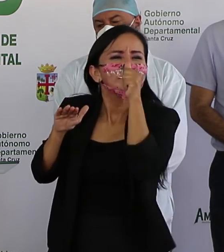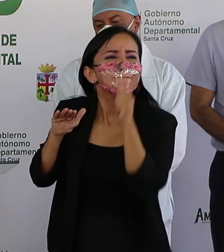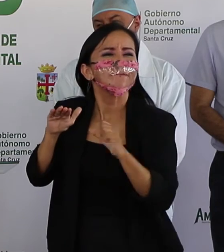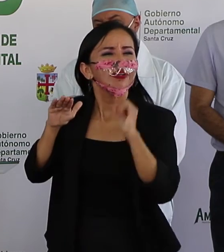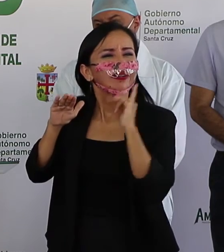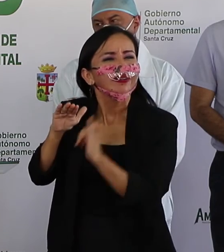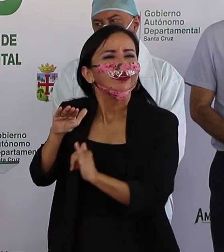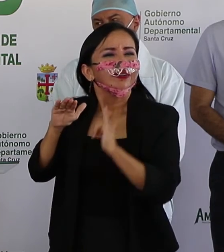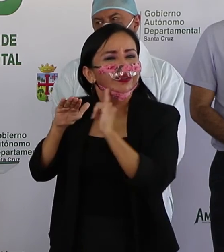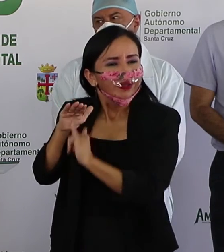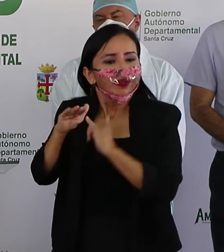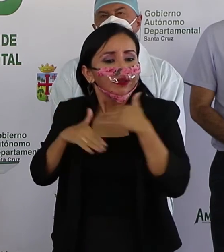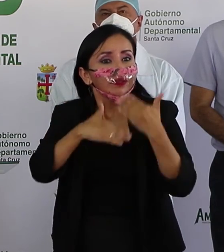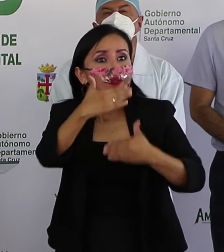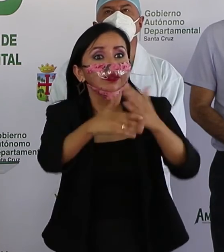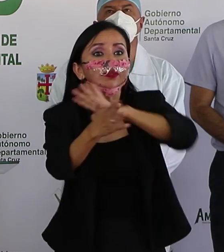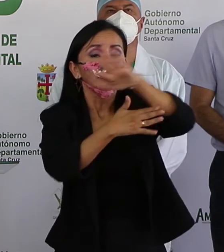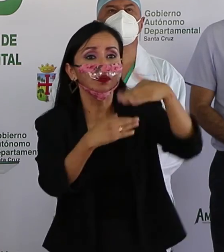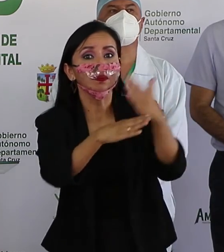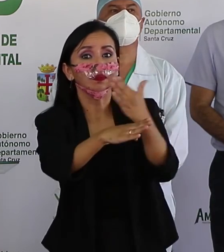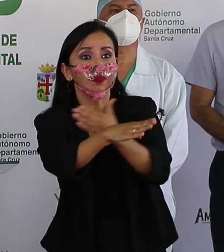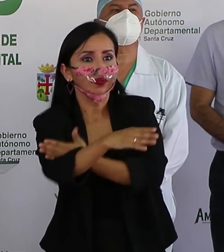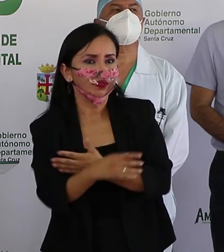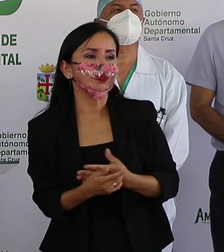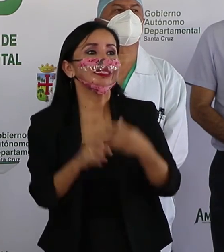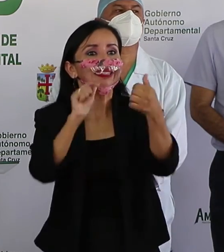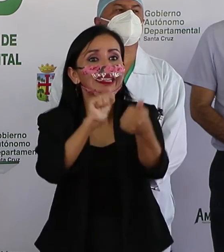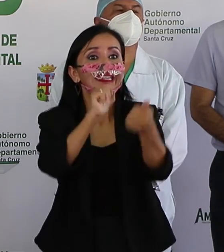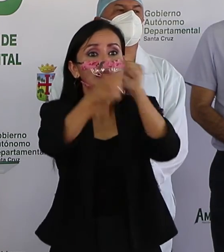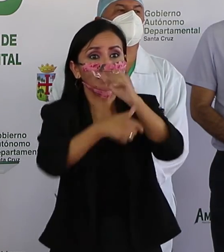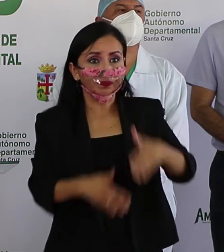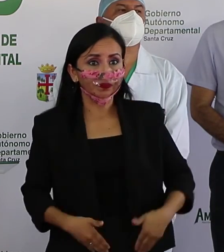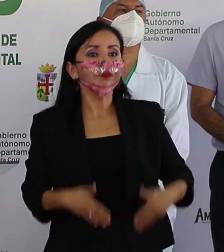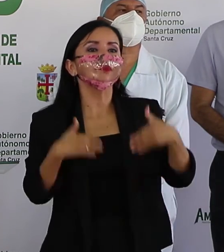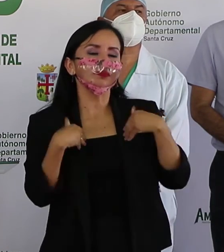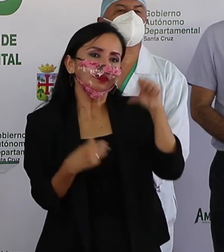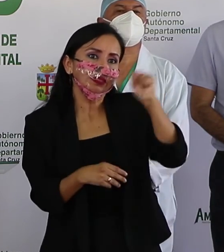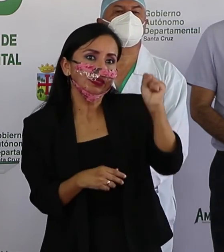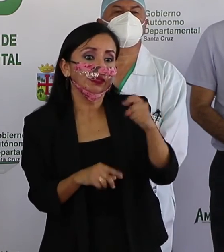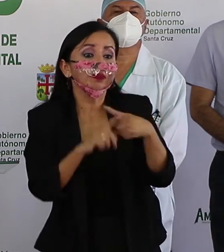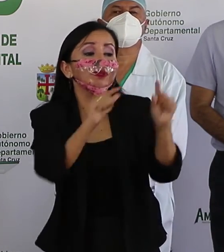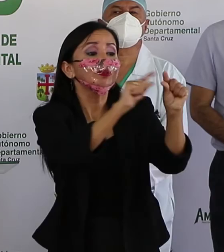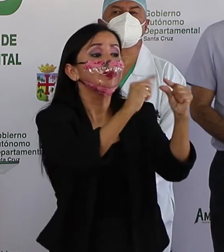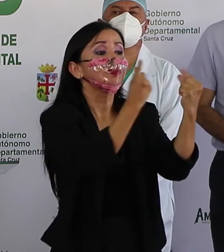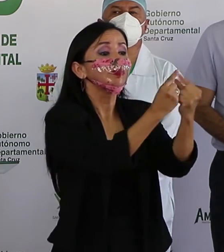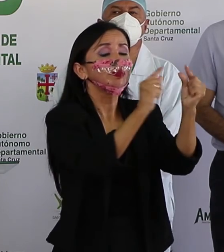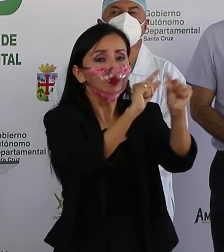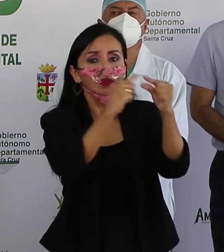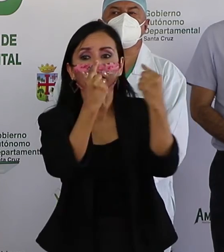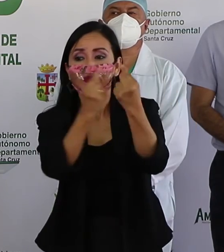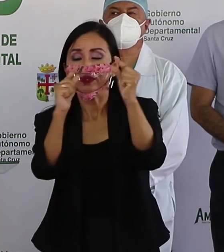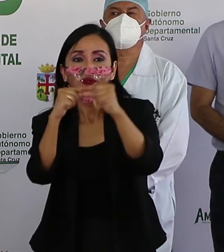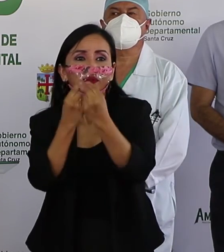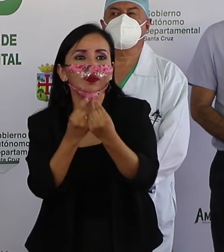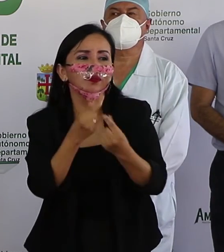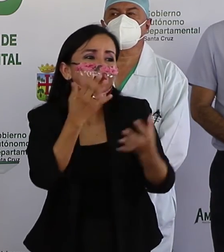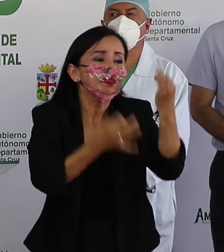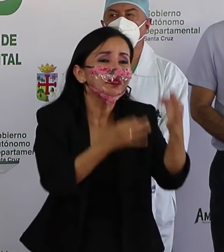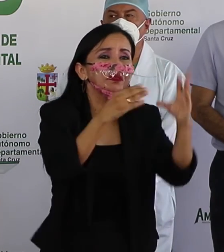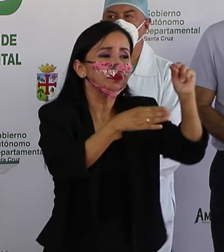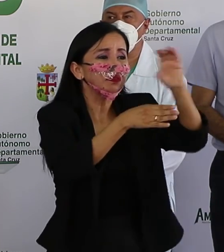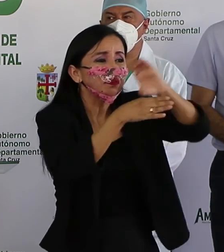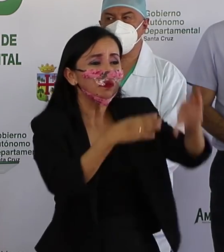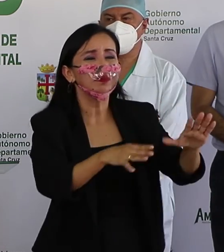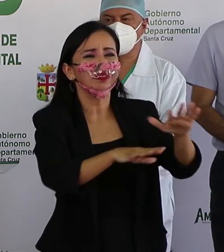haber llevado adelante todo este proceso que nos ha cambiado la vida, y que los grupos que no han cumplido